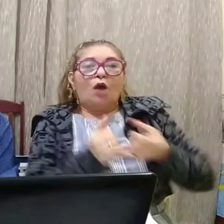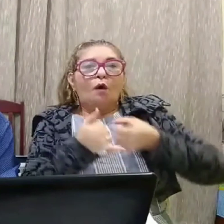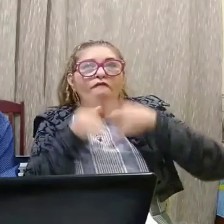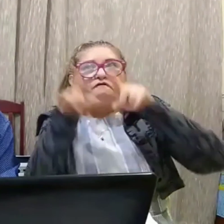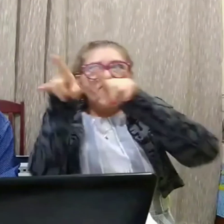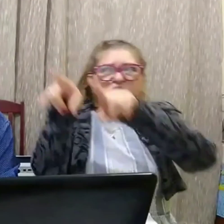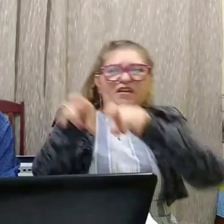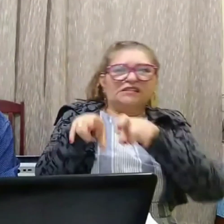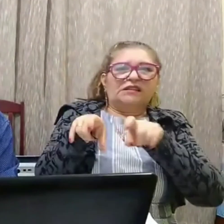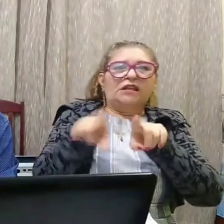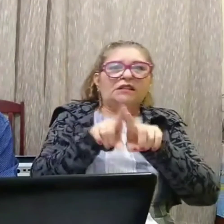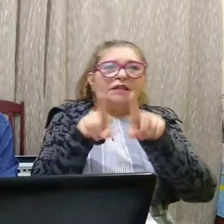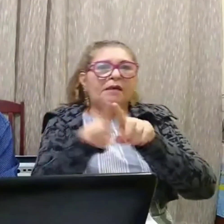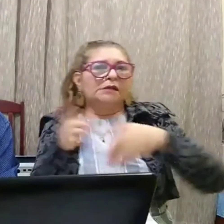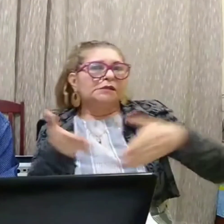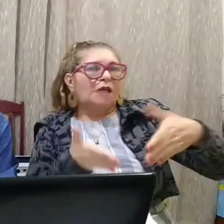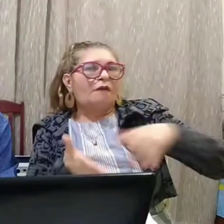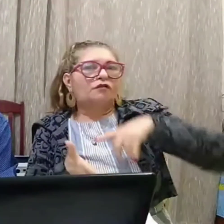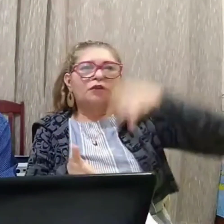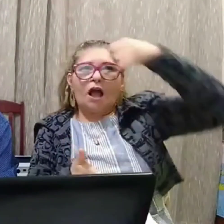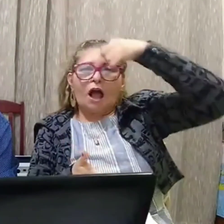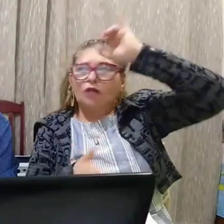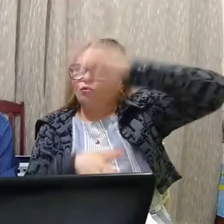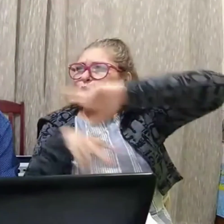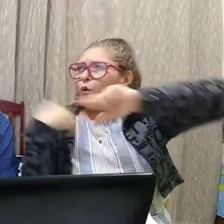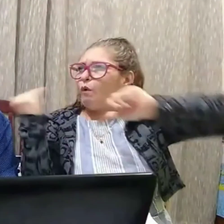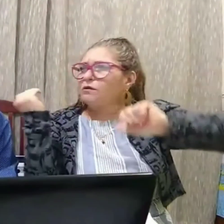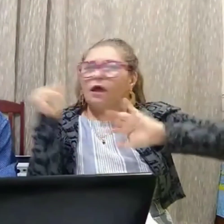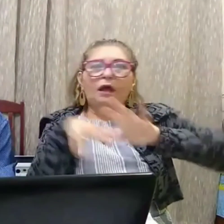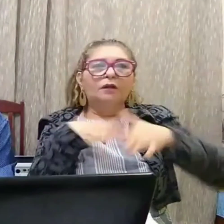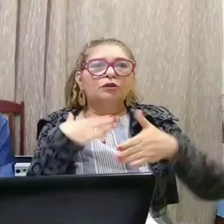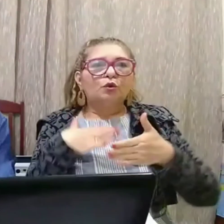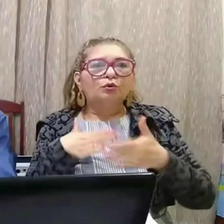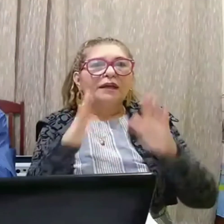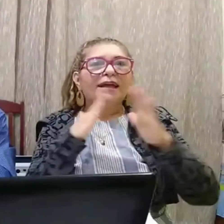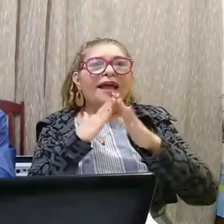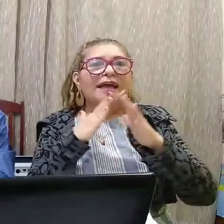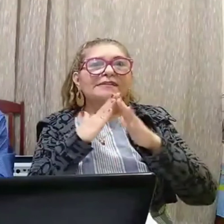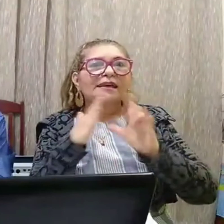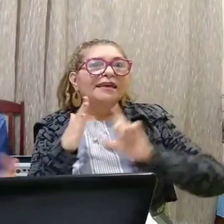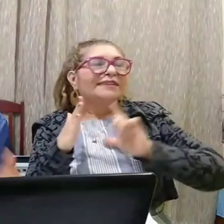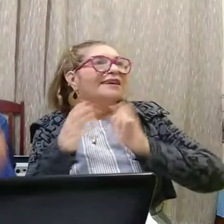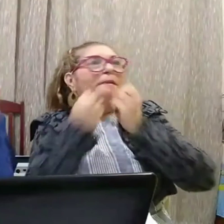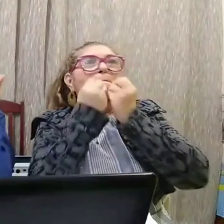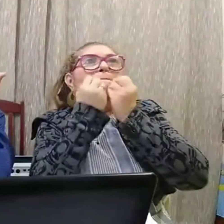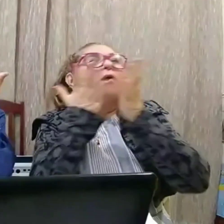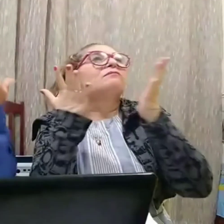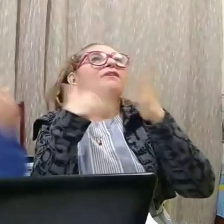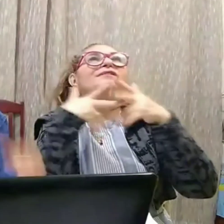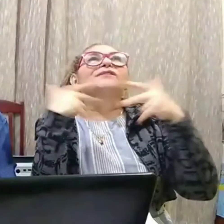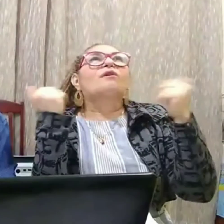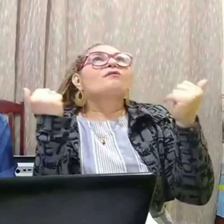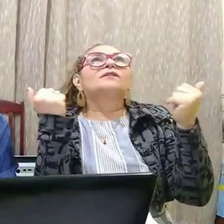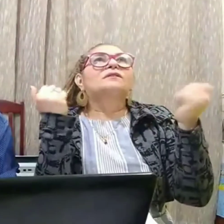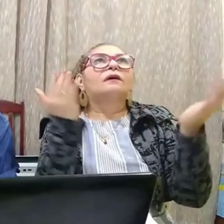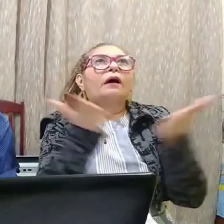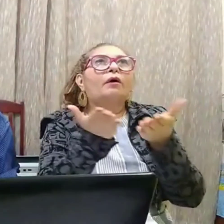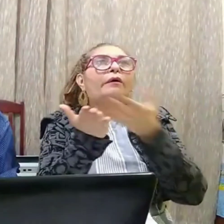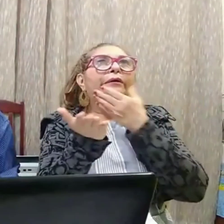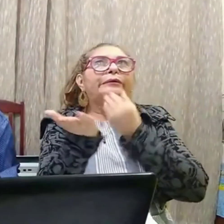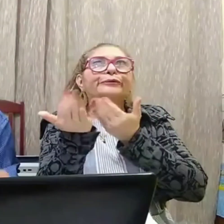condições, que tinha servos, tinha gado, tinha tudo. Ele na sua casa tinha do bom e do melhor.